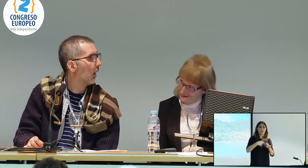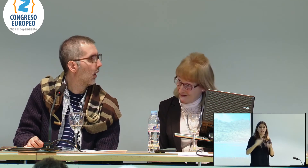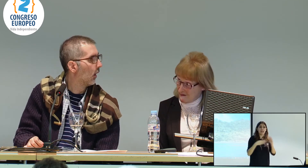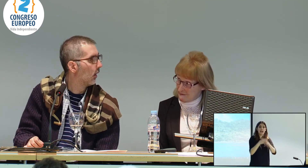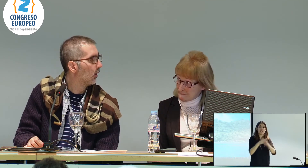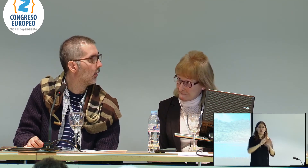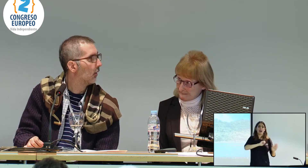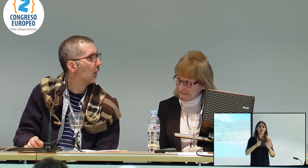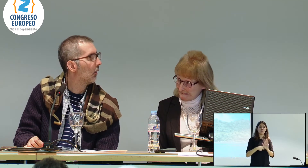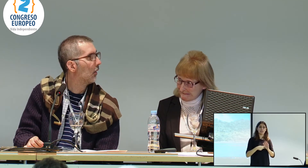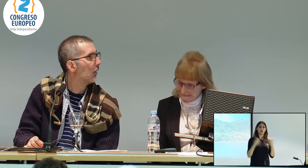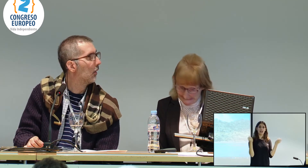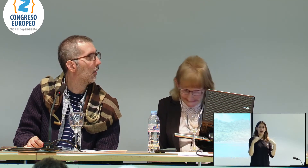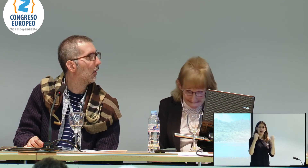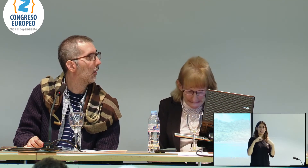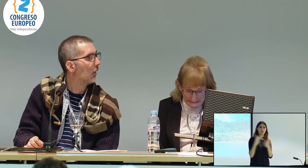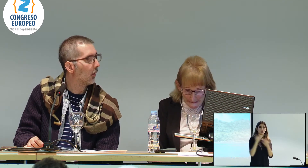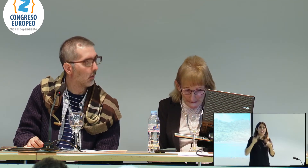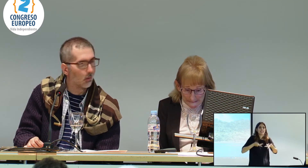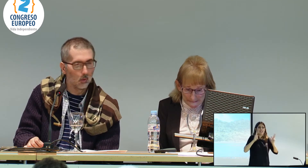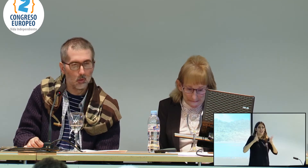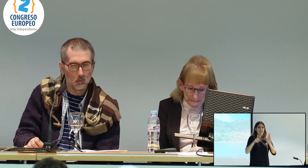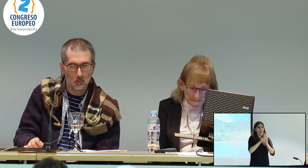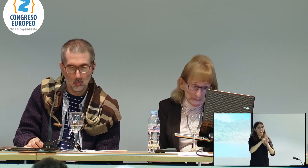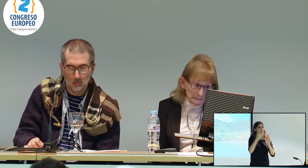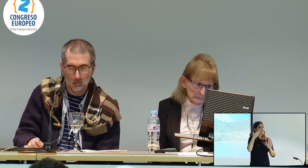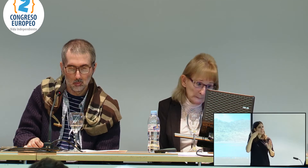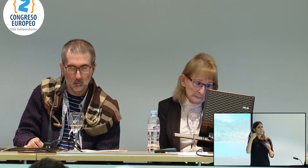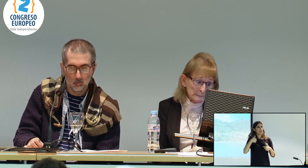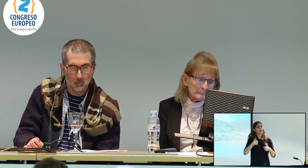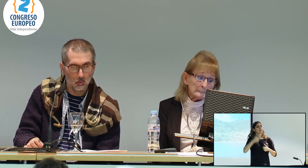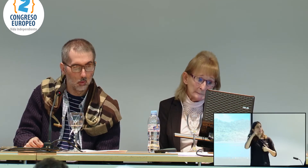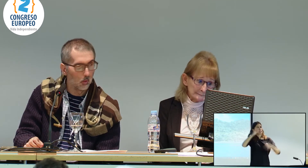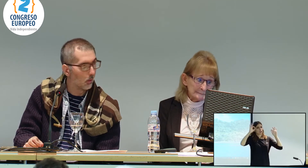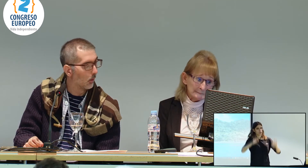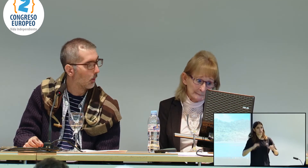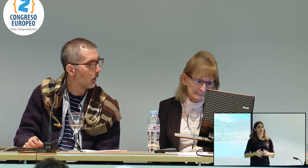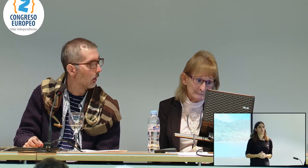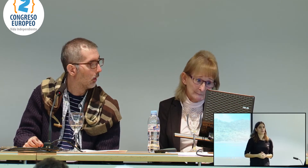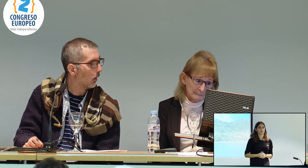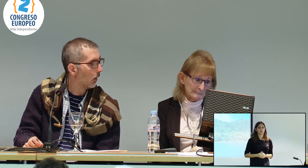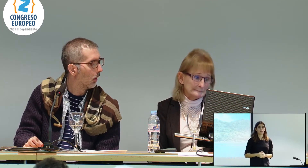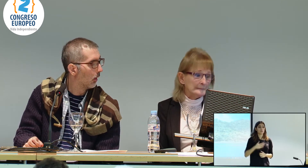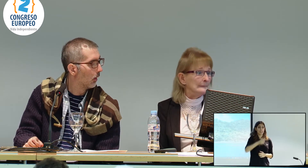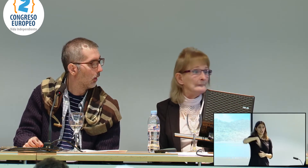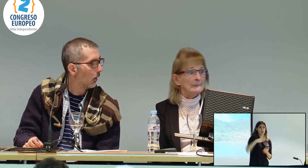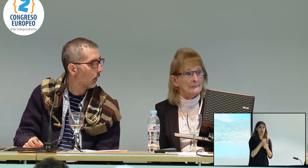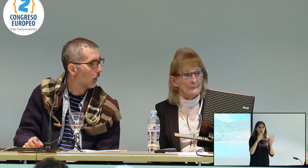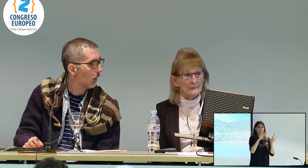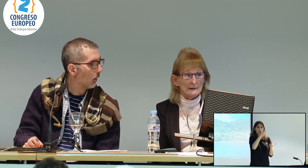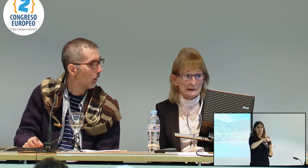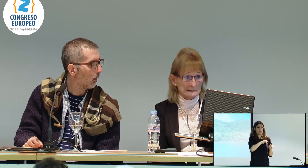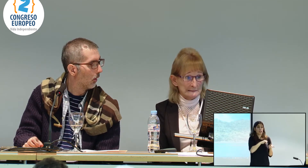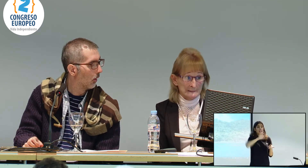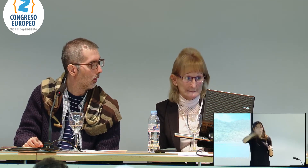pleno ejercicio de todas las libertades que por ley y dignidad nos son inherentes en todo el territorio español